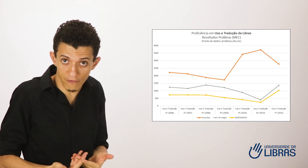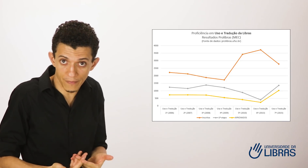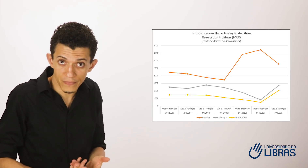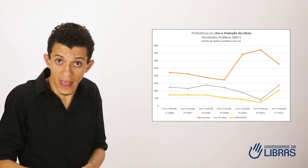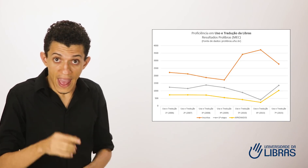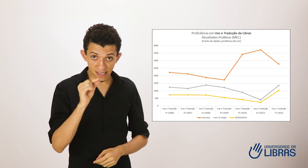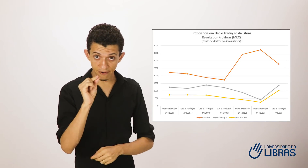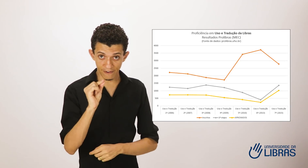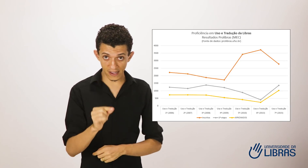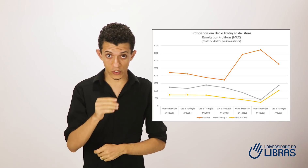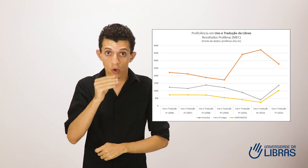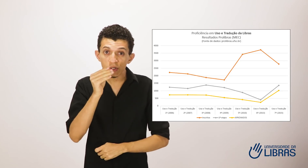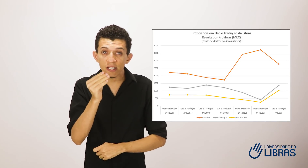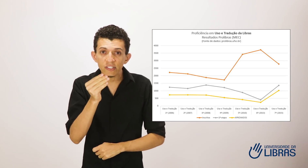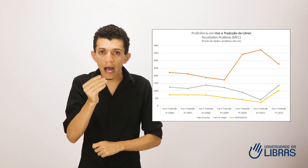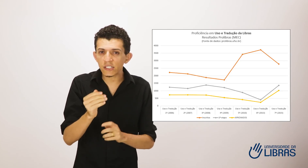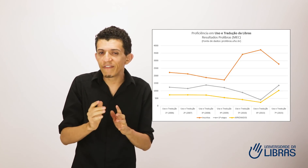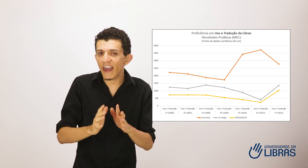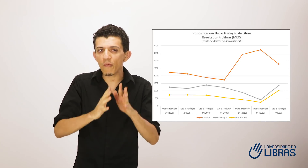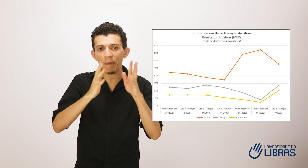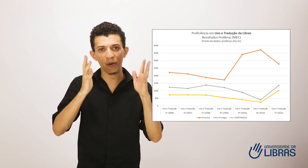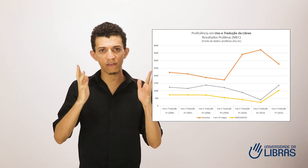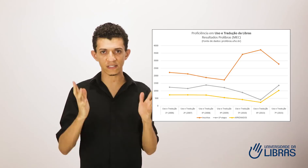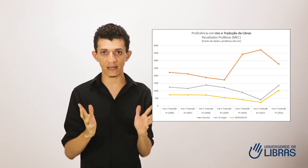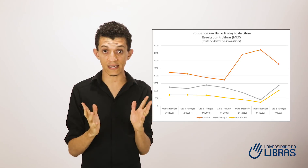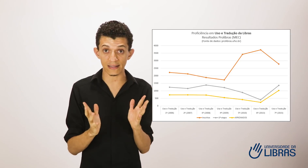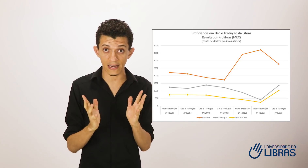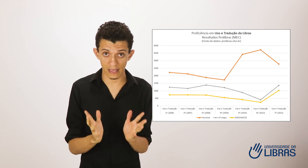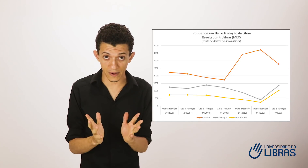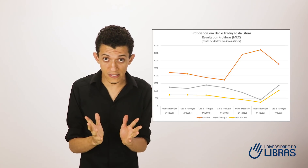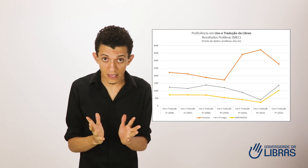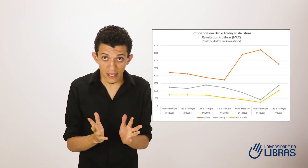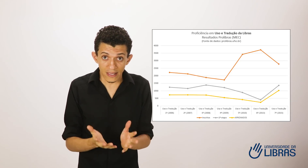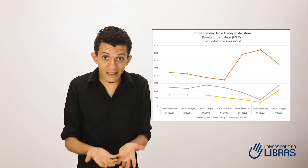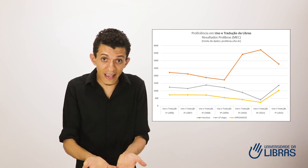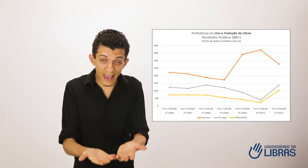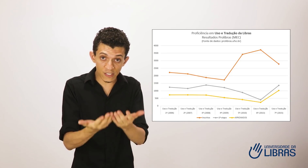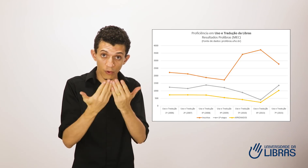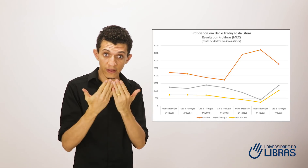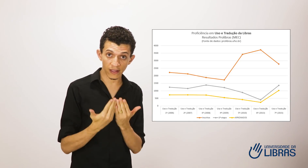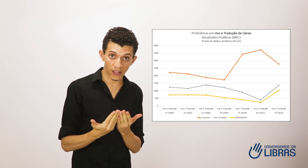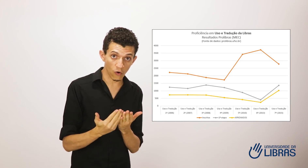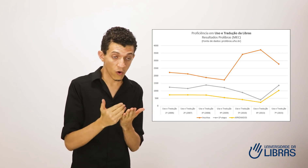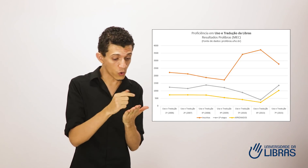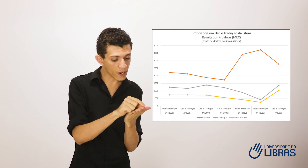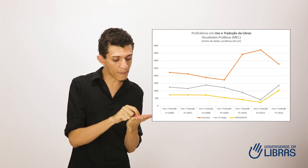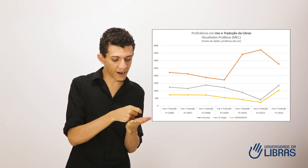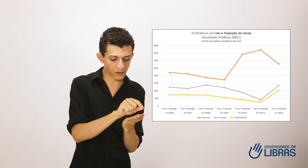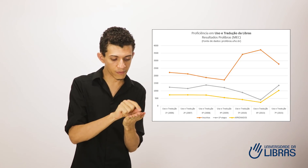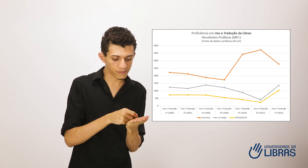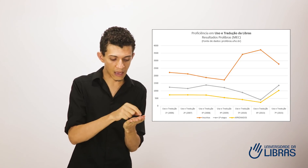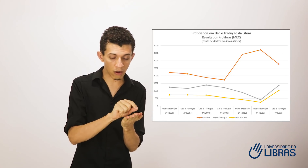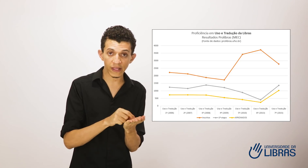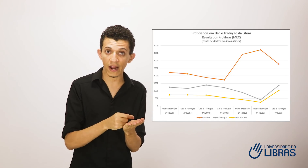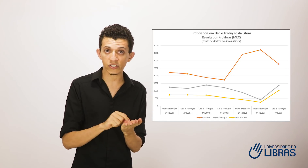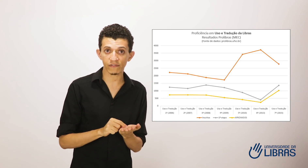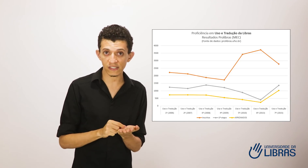prova. Nessa fase, os candidatos veem uma prova sinalizada em Libras que tem que responder, então, no gabarito, a alternativa